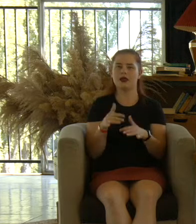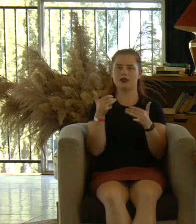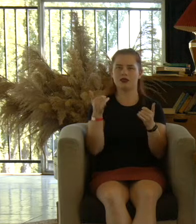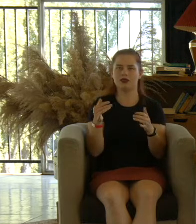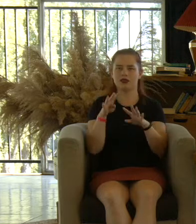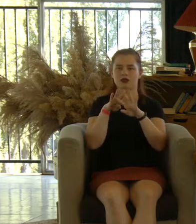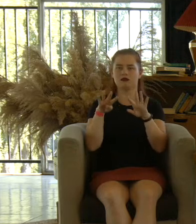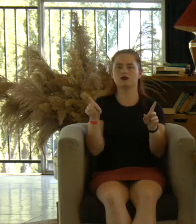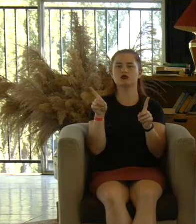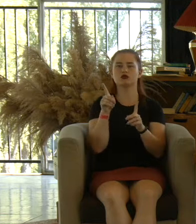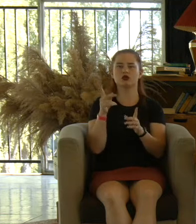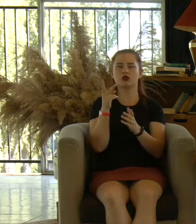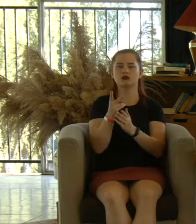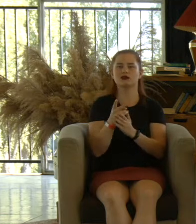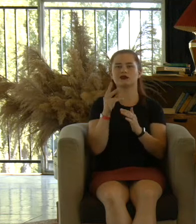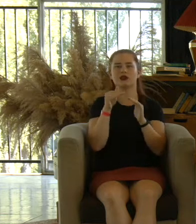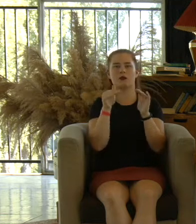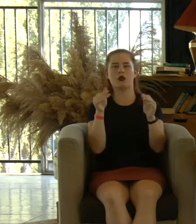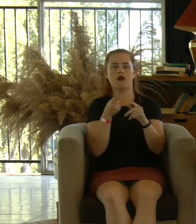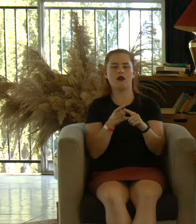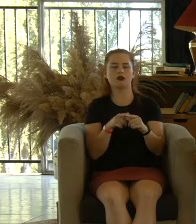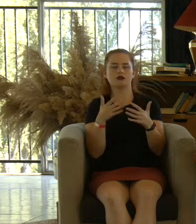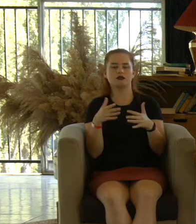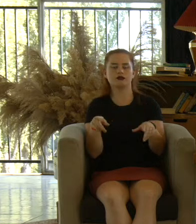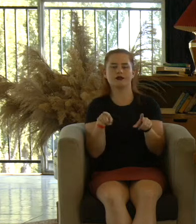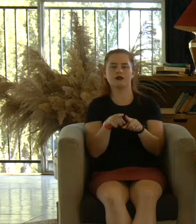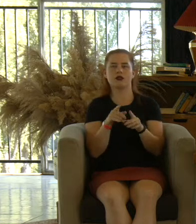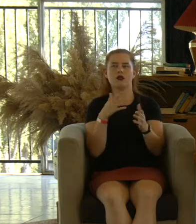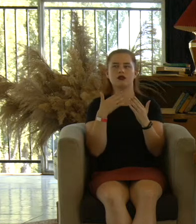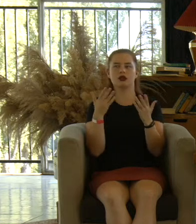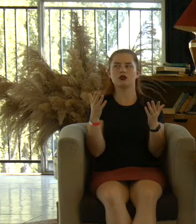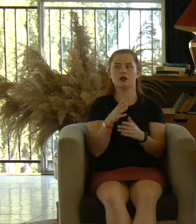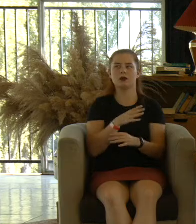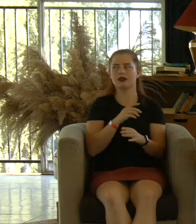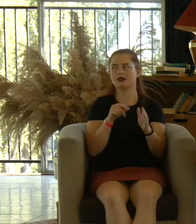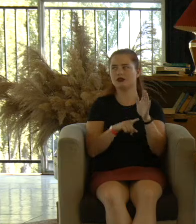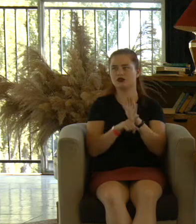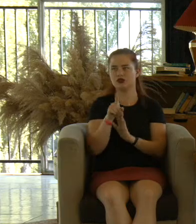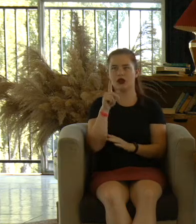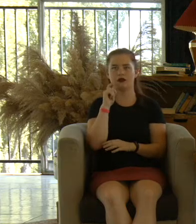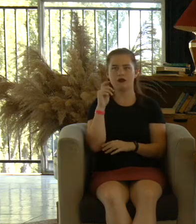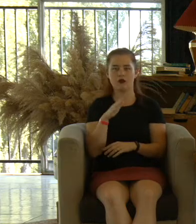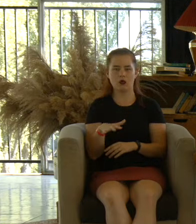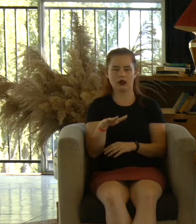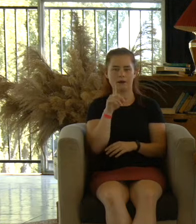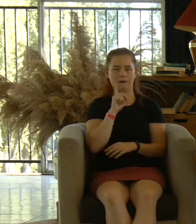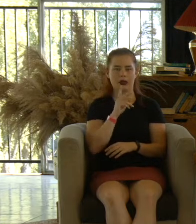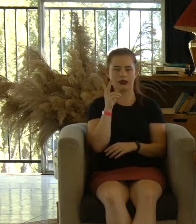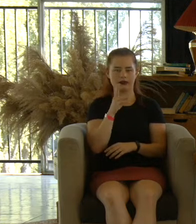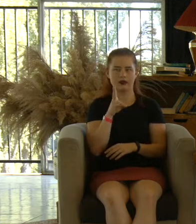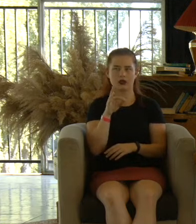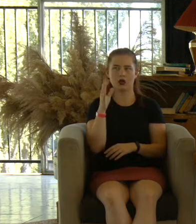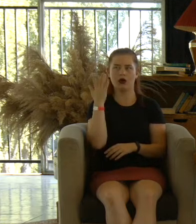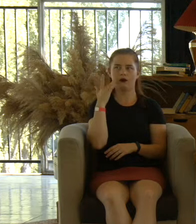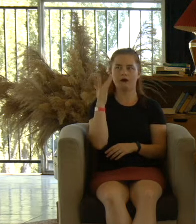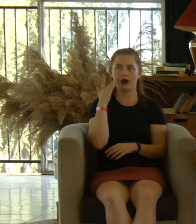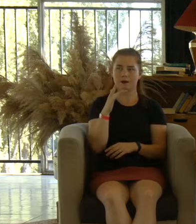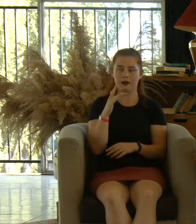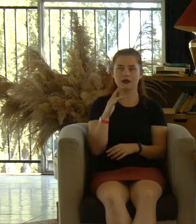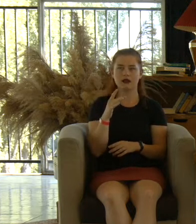лежит на полке, это уже имеет такое посредственное отношение к тому, что там было изначально. В Украине мы это еще не видим, но в Америке, в каком-нибудь